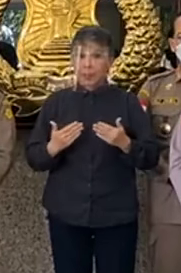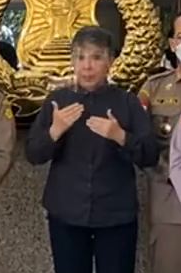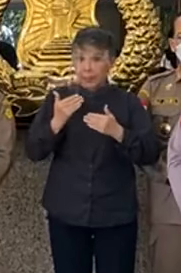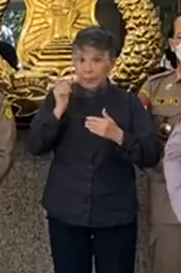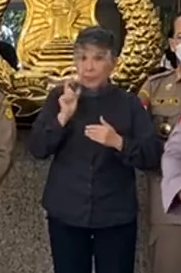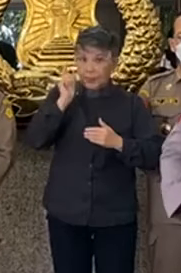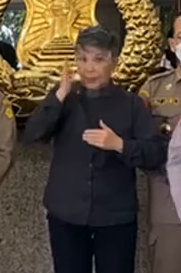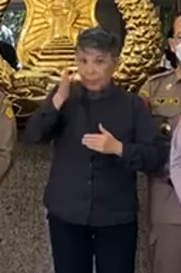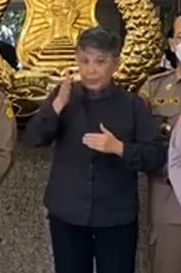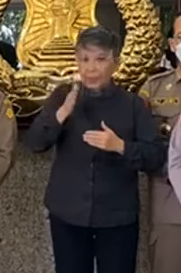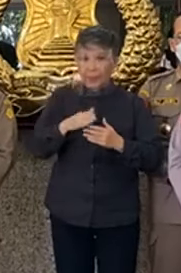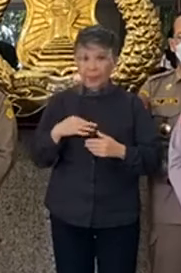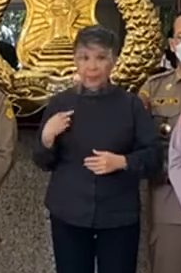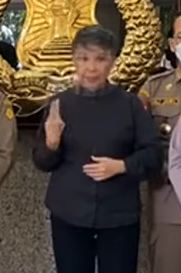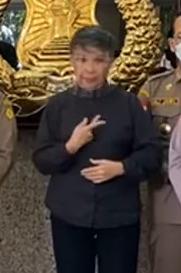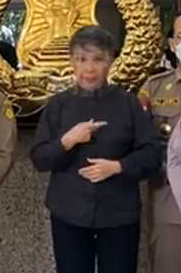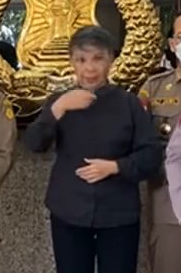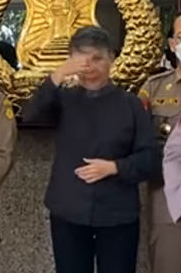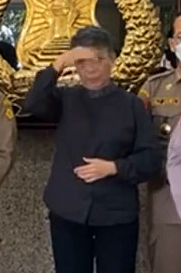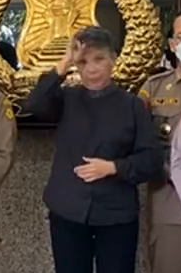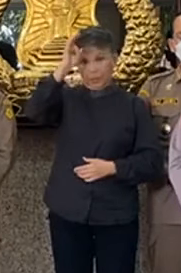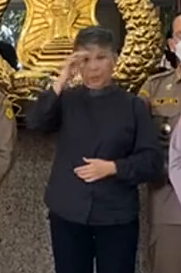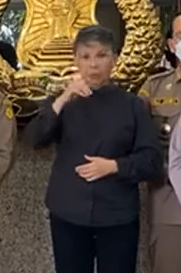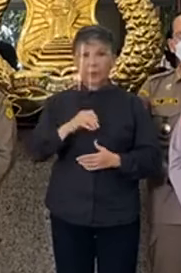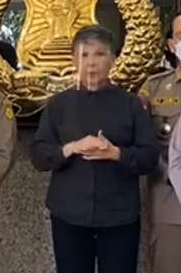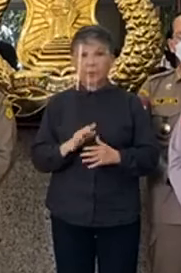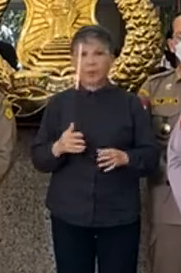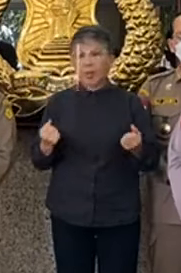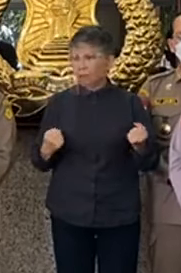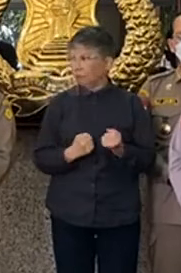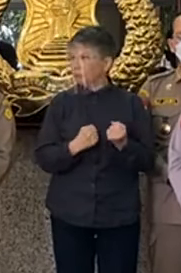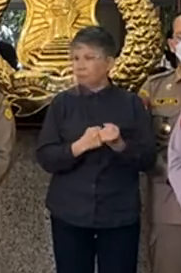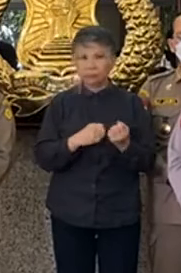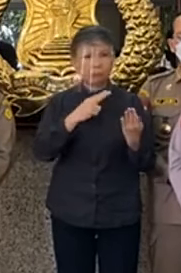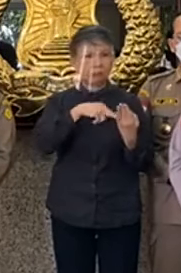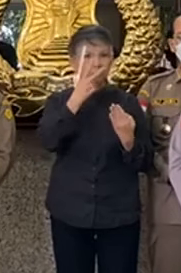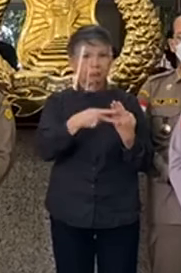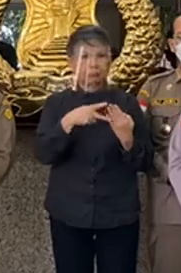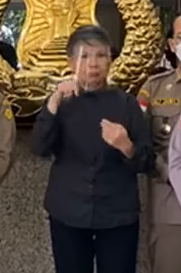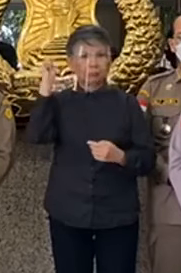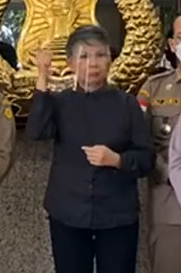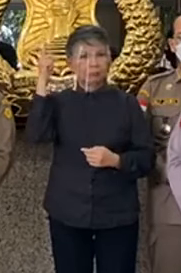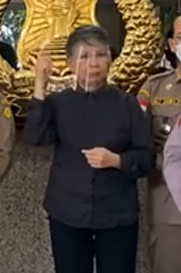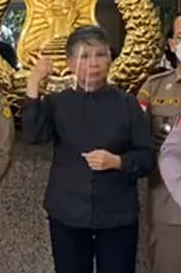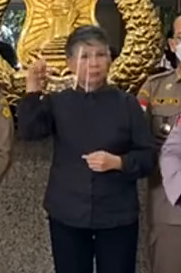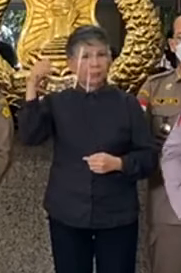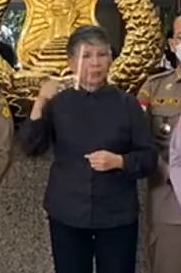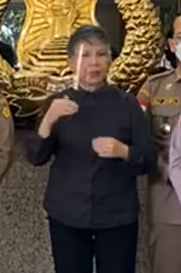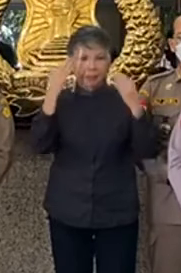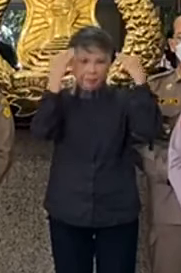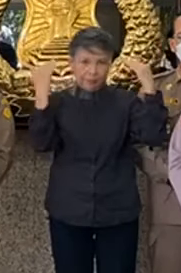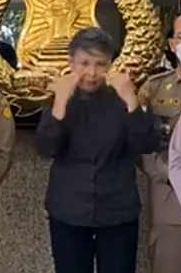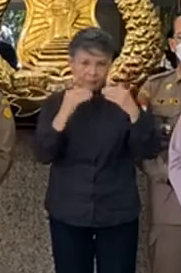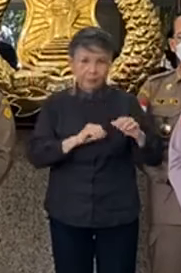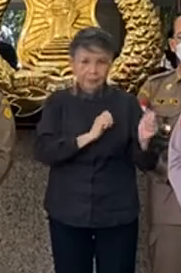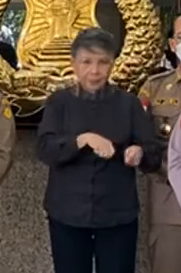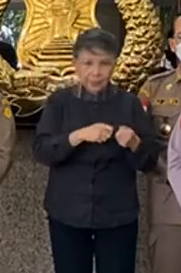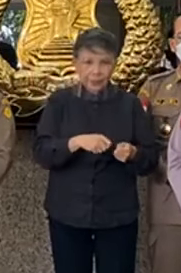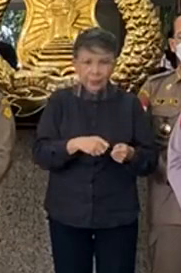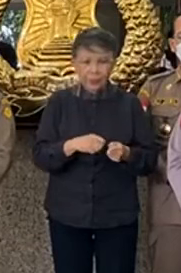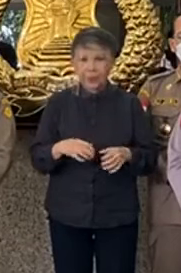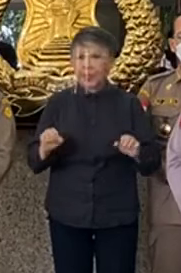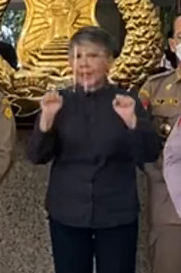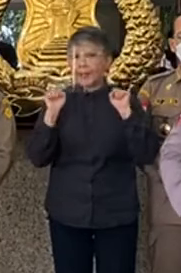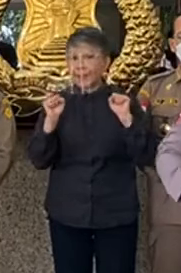kemudian kami dari Polri bisa mendukung program-program Kementerian Pertanian dalam mewujudkan